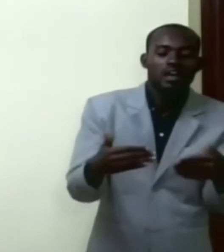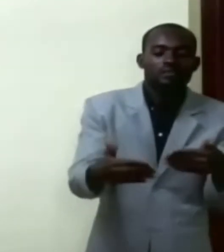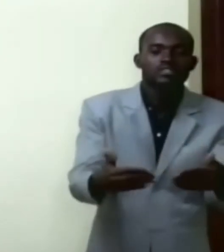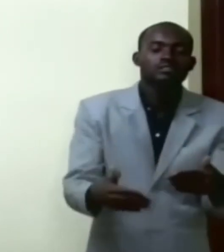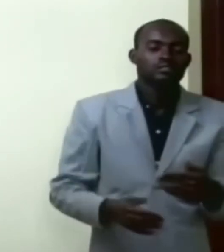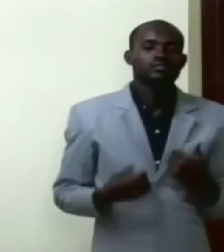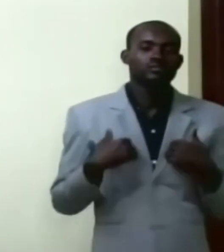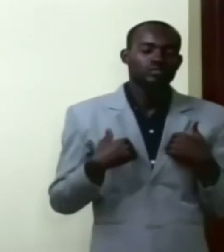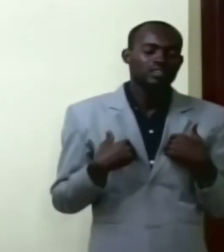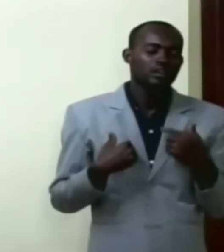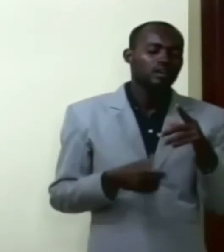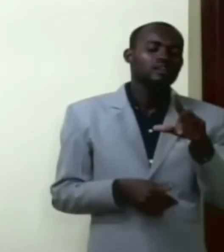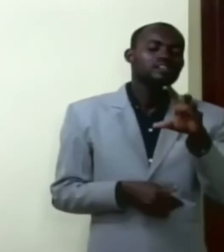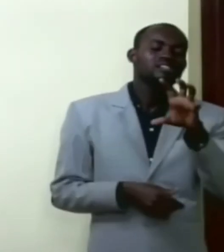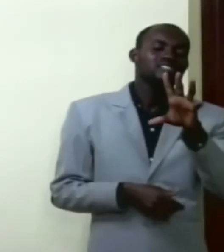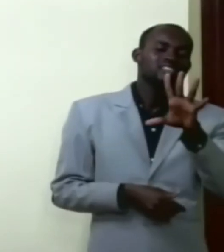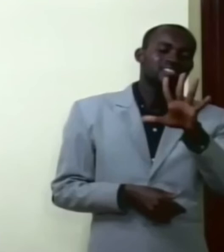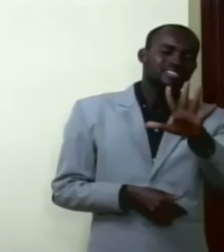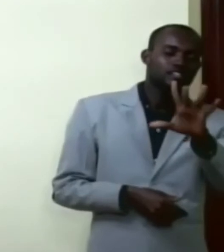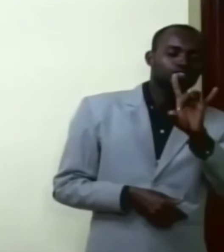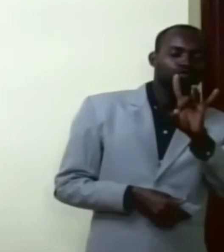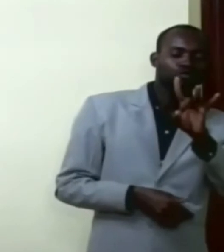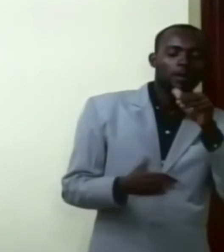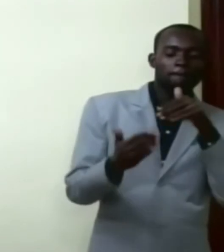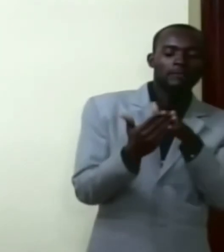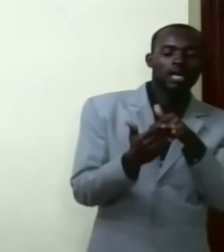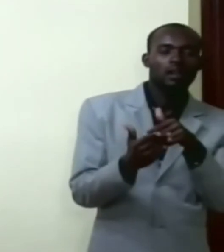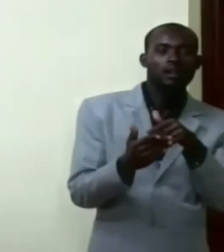avons environ 58 000 emplois dans ce secteur. Les